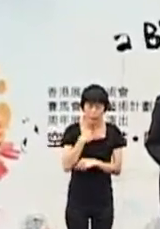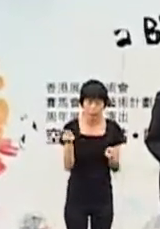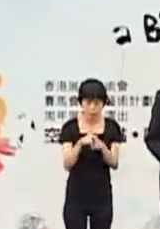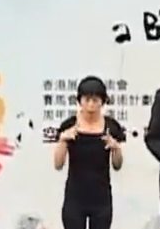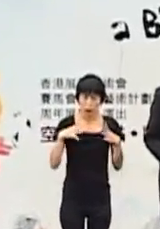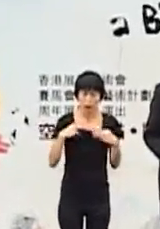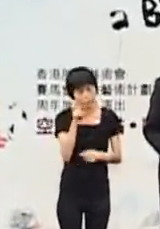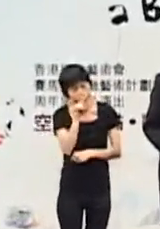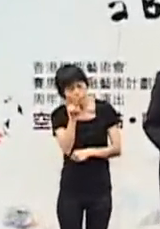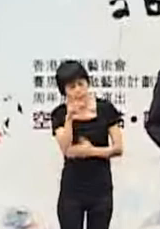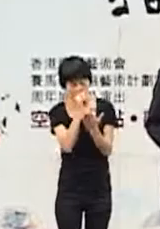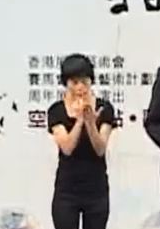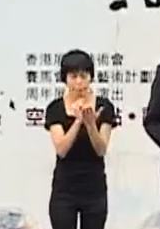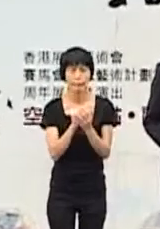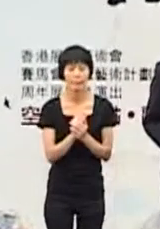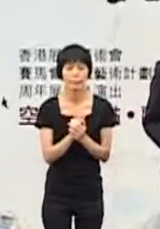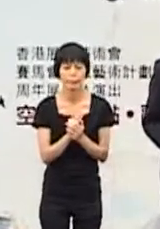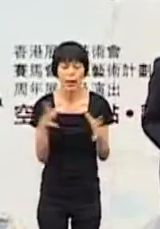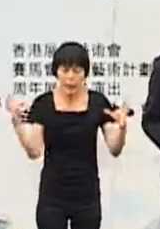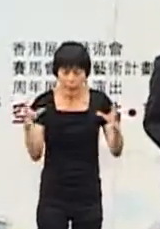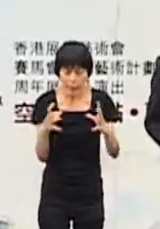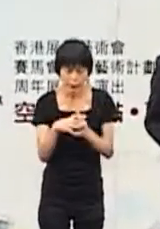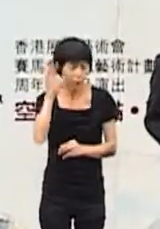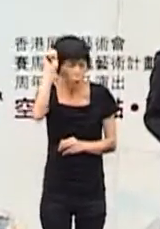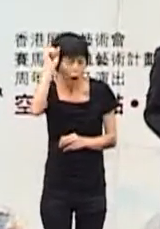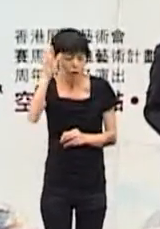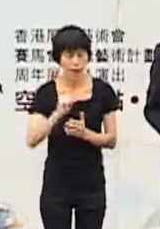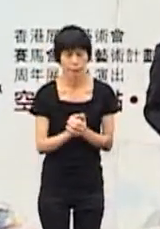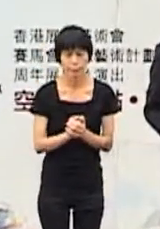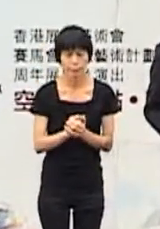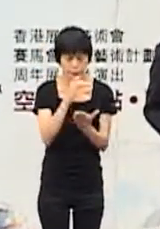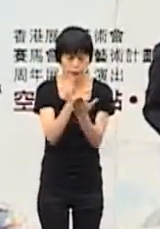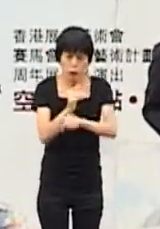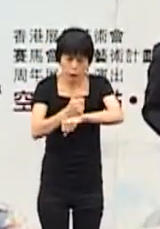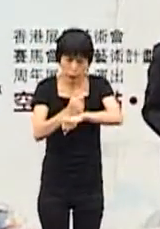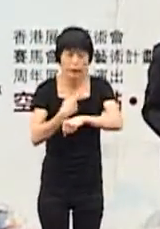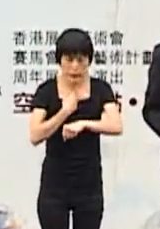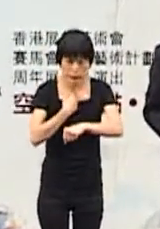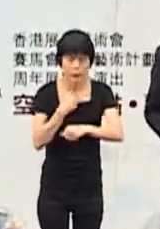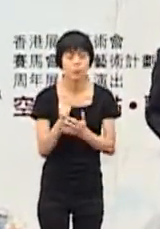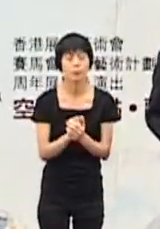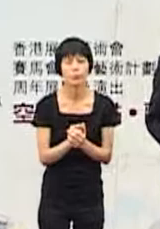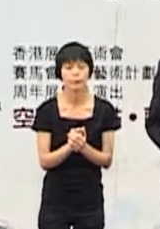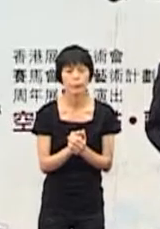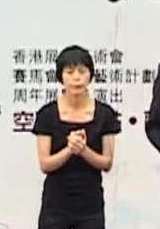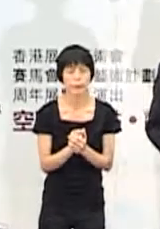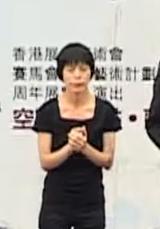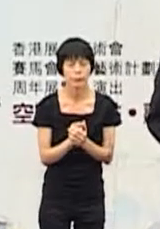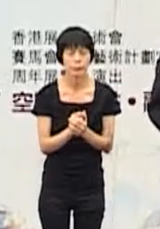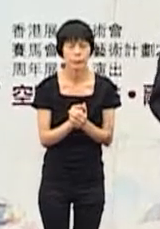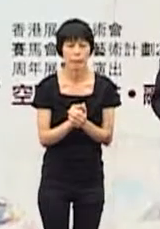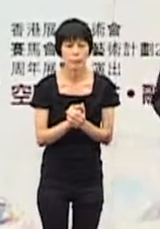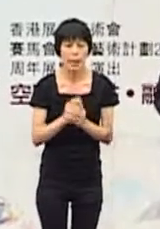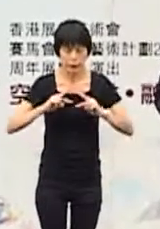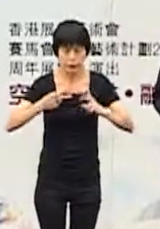有欣賞藝術和是共同發揮他們藝術創意的機會和空間。 ADA